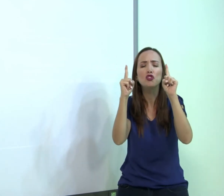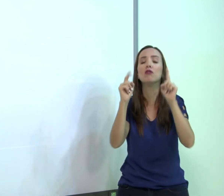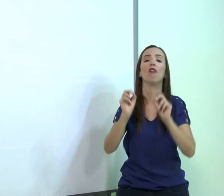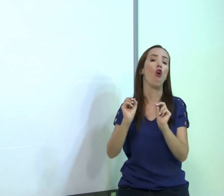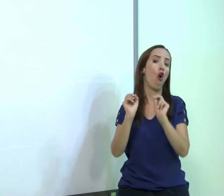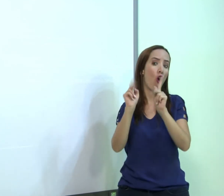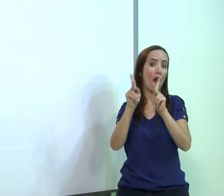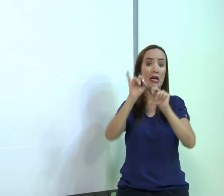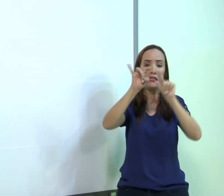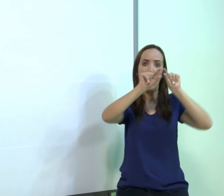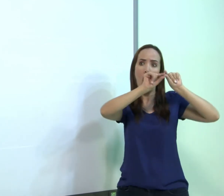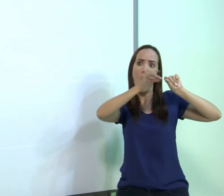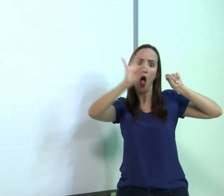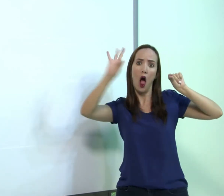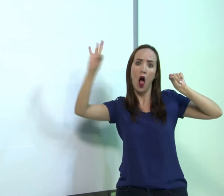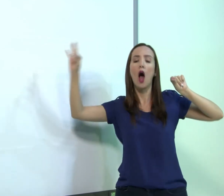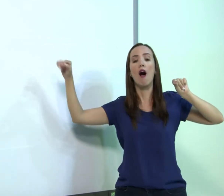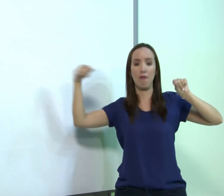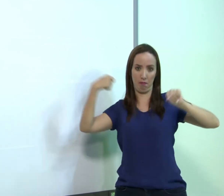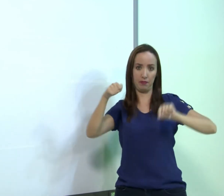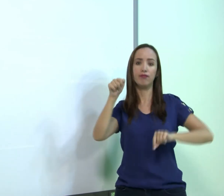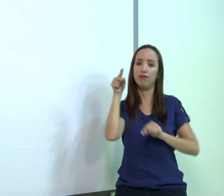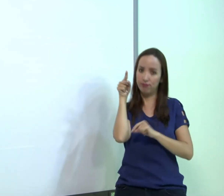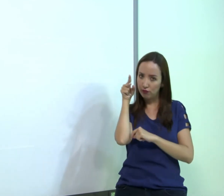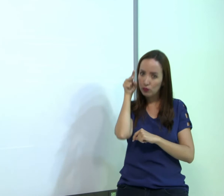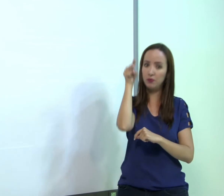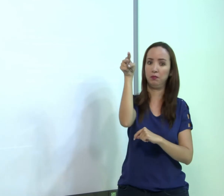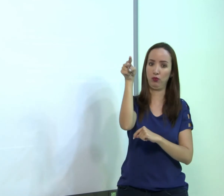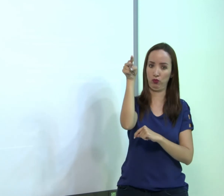Se for um título curto, você coloca.